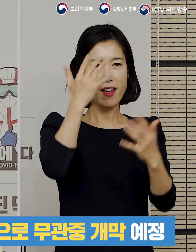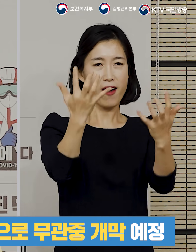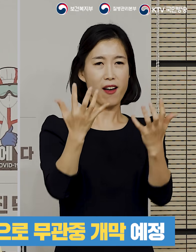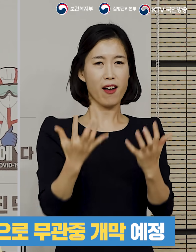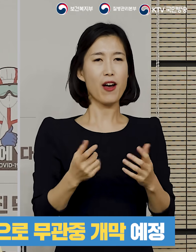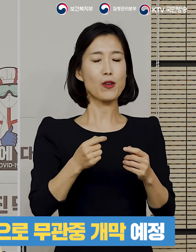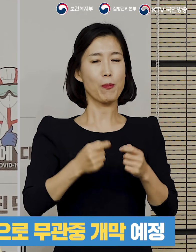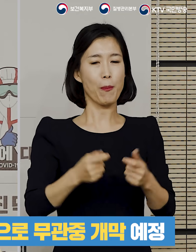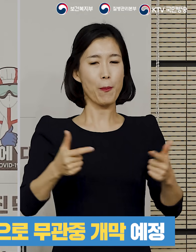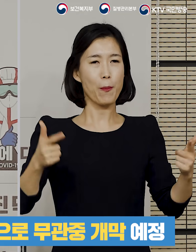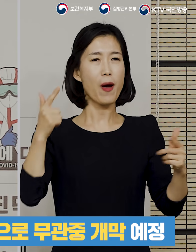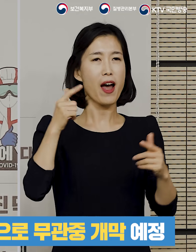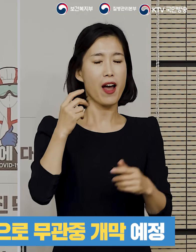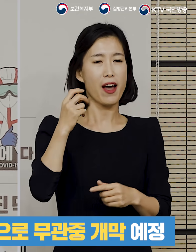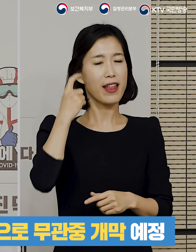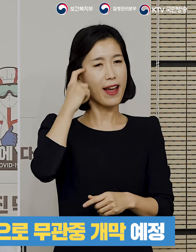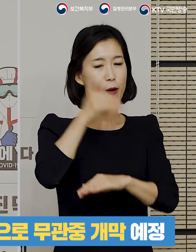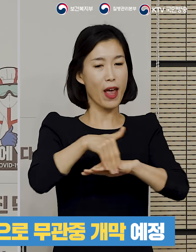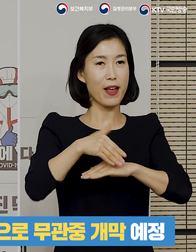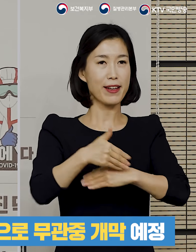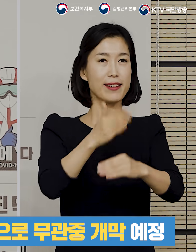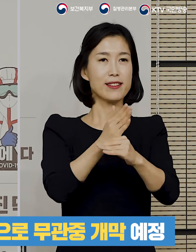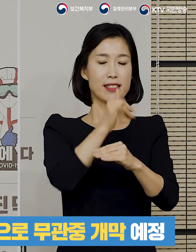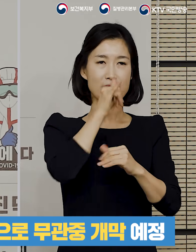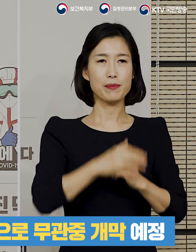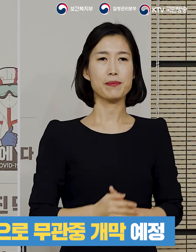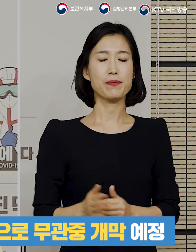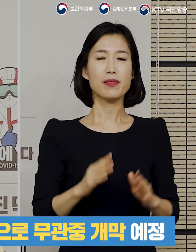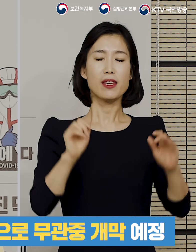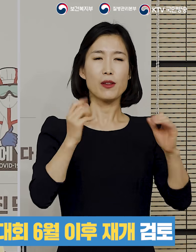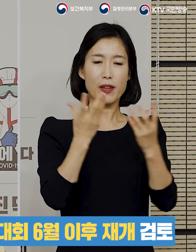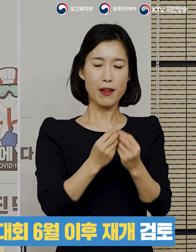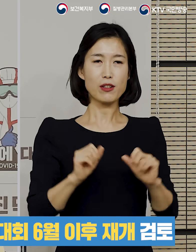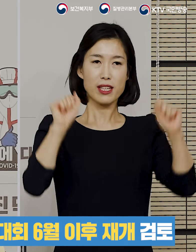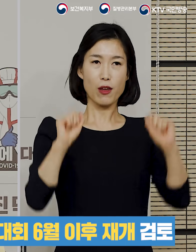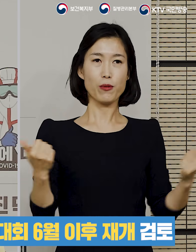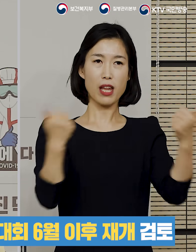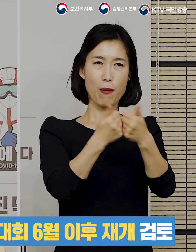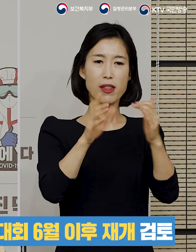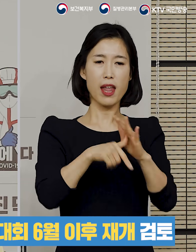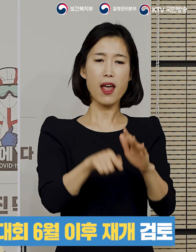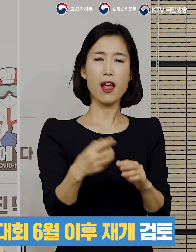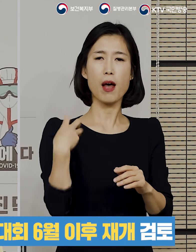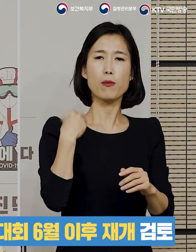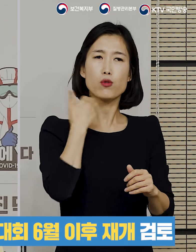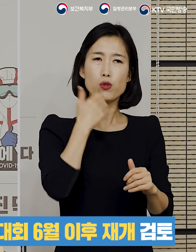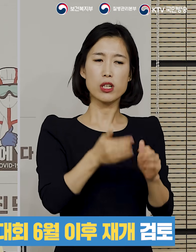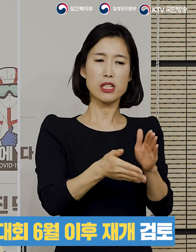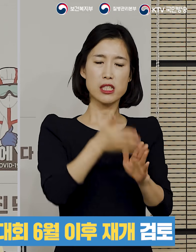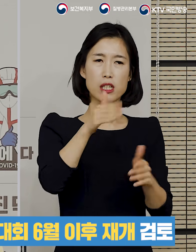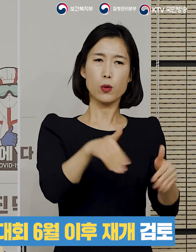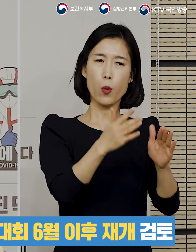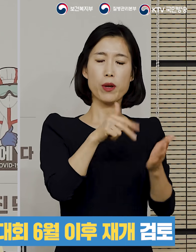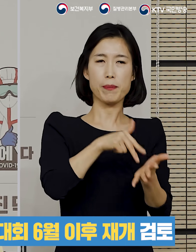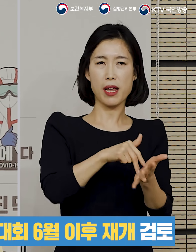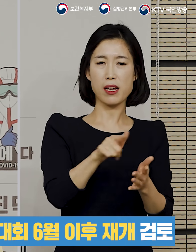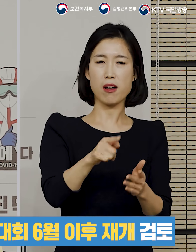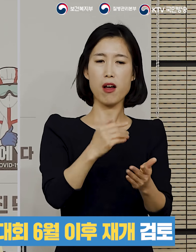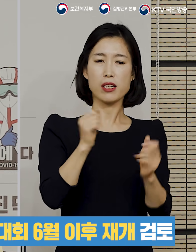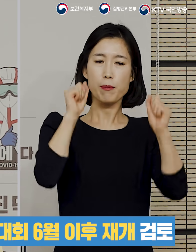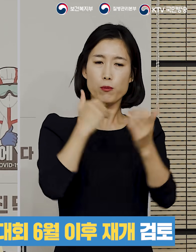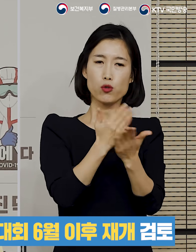입장을 단계적으로 확대하는 방향을 검토할 예정입니다. 체육 대회의 경우에는 주최하는